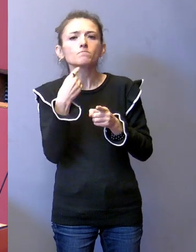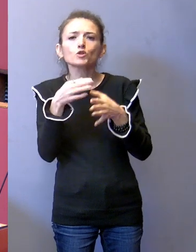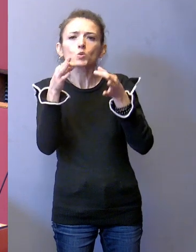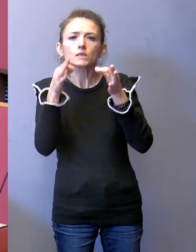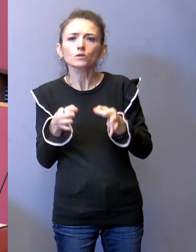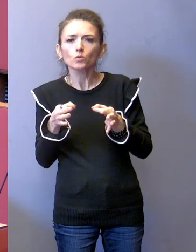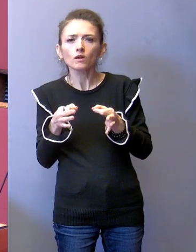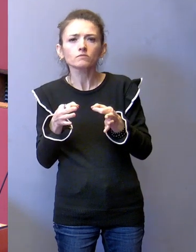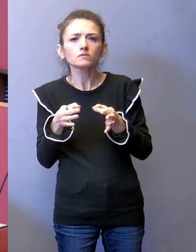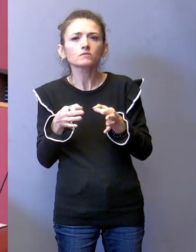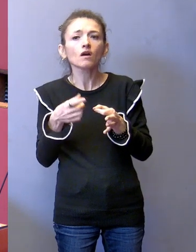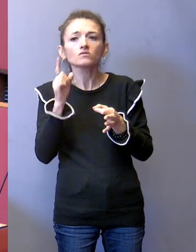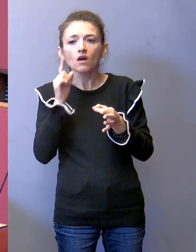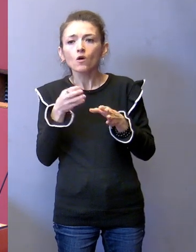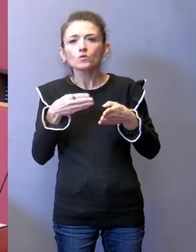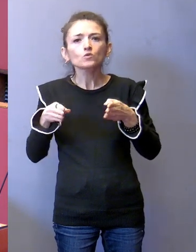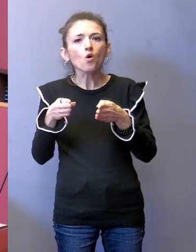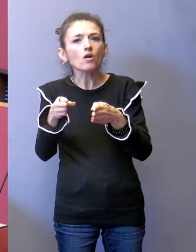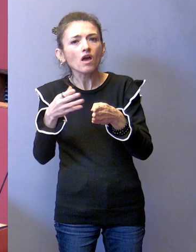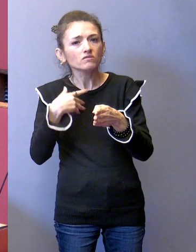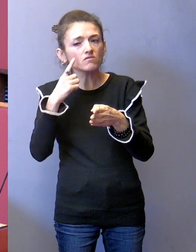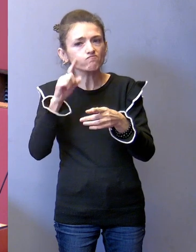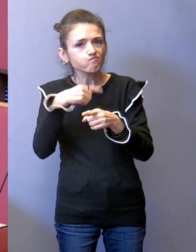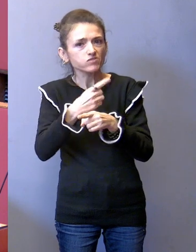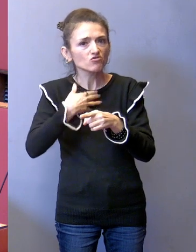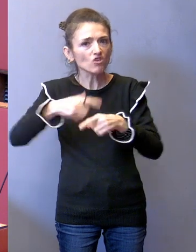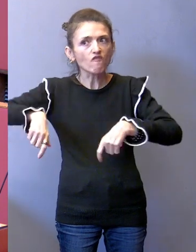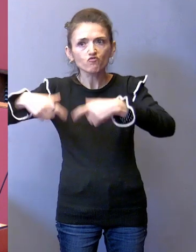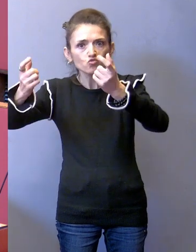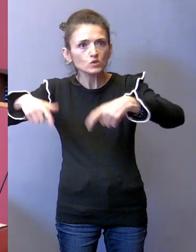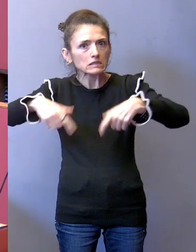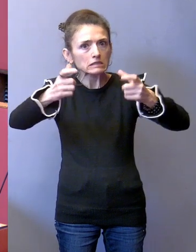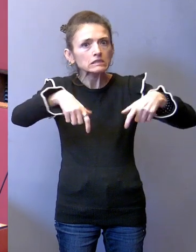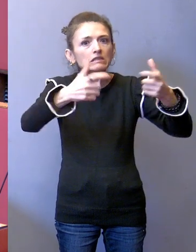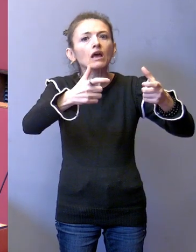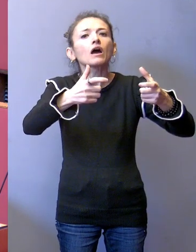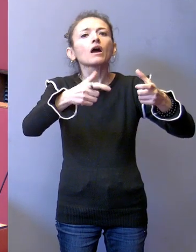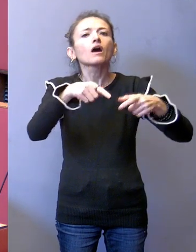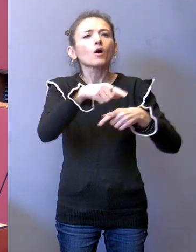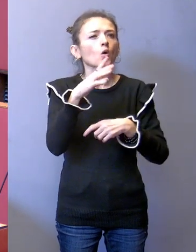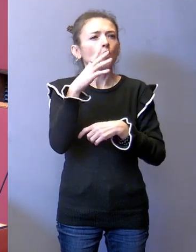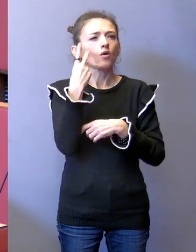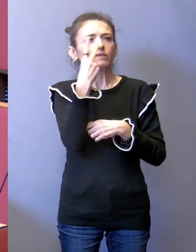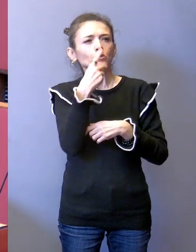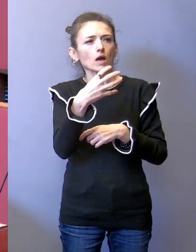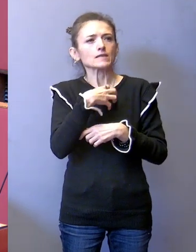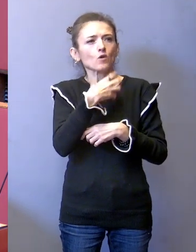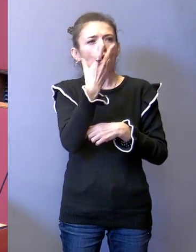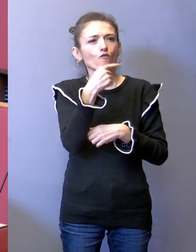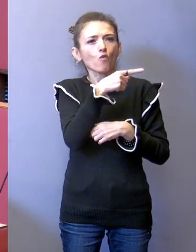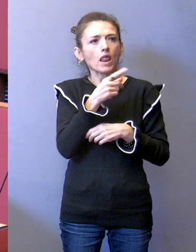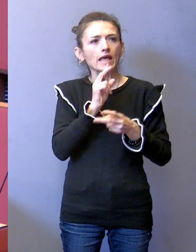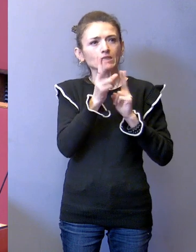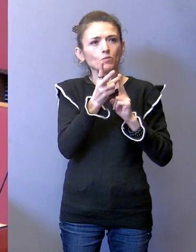se effettivamente ci sono ancora torrenti con i fusti a sensore vedo che lei vuole ancora integrare un po' la risposta e